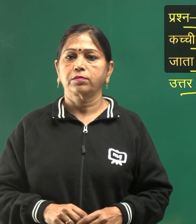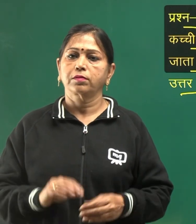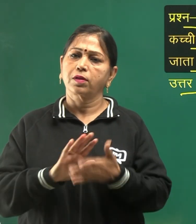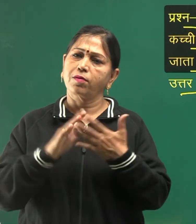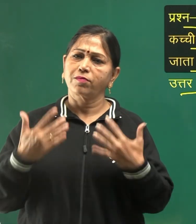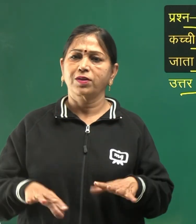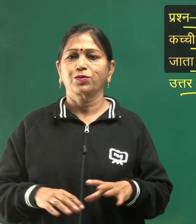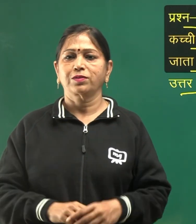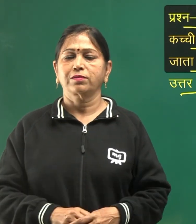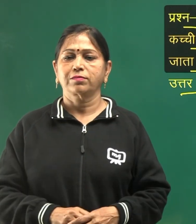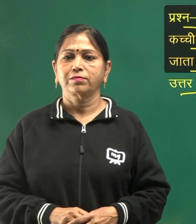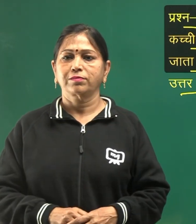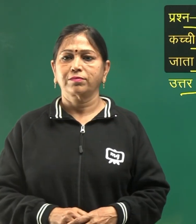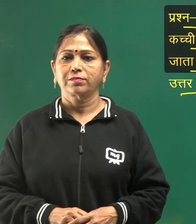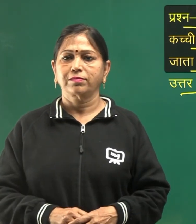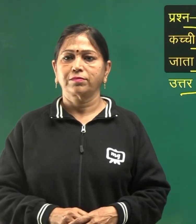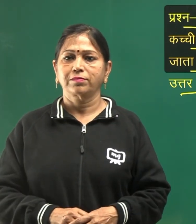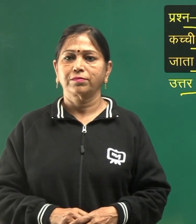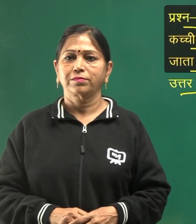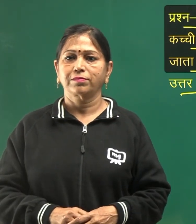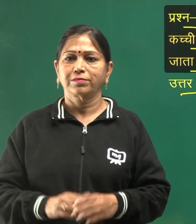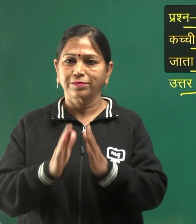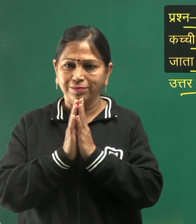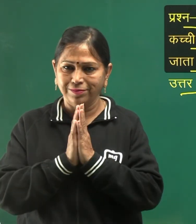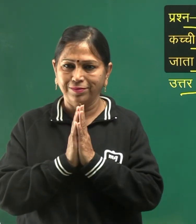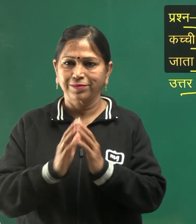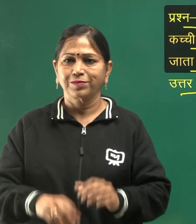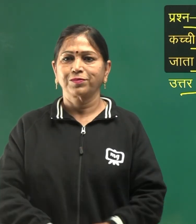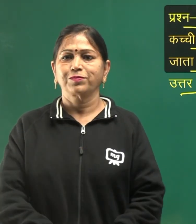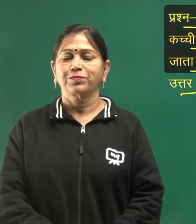समाप्त होता है। धन्यवाद।